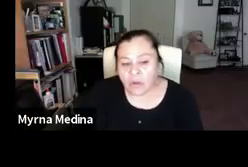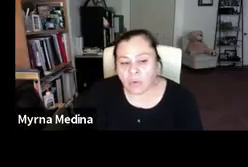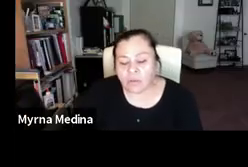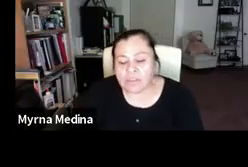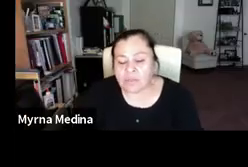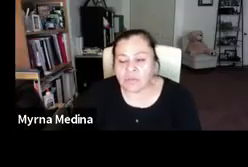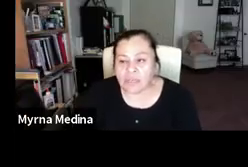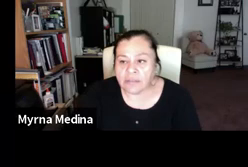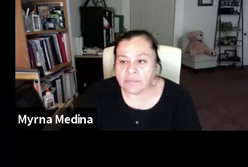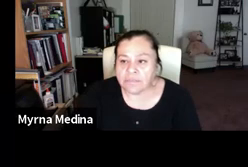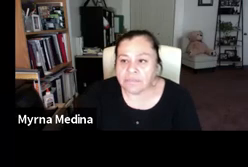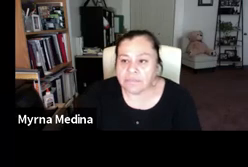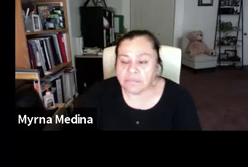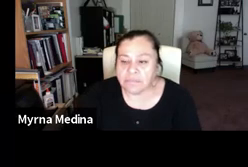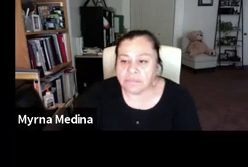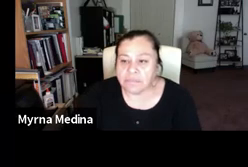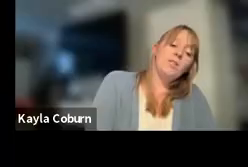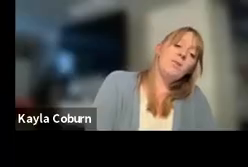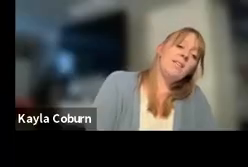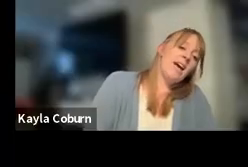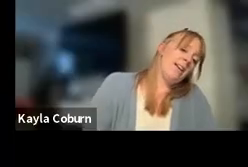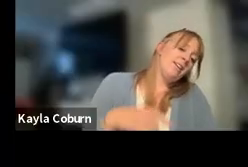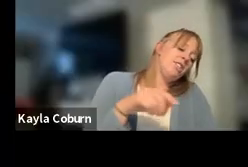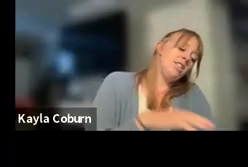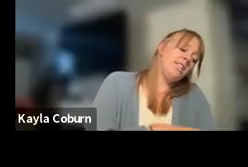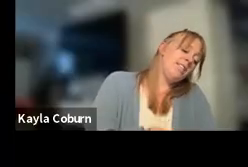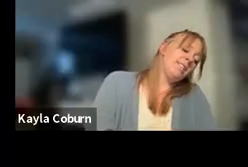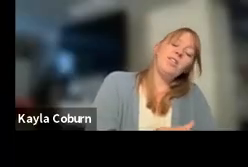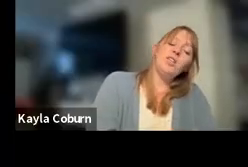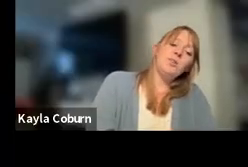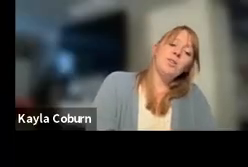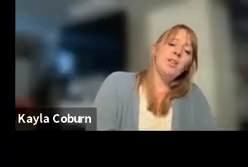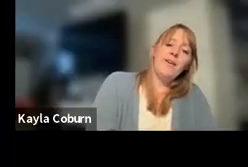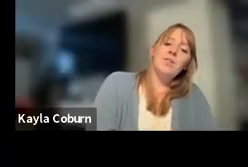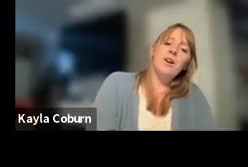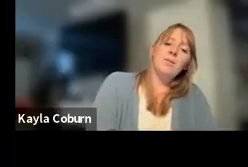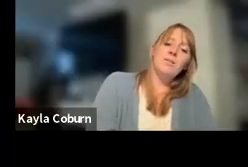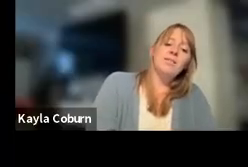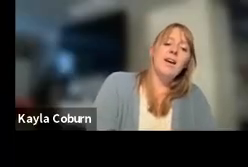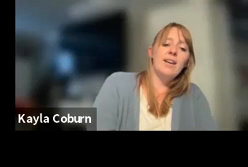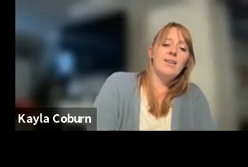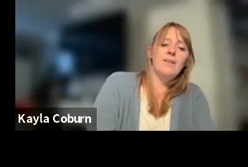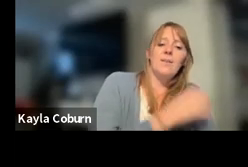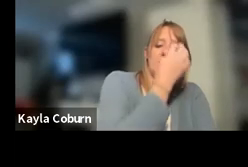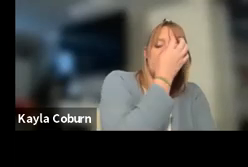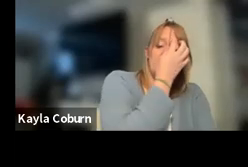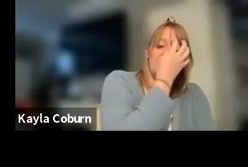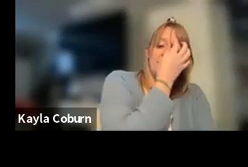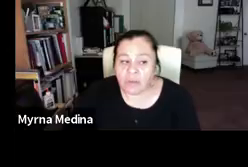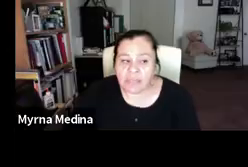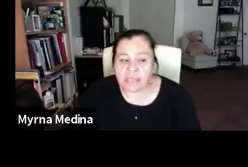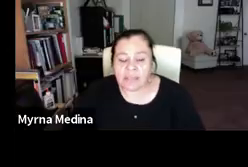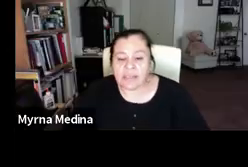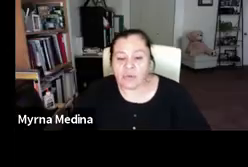lado cuando está en su silla. When doing that, she doesn't use her left arm to sign. Y